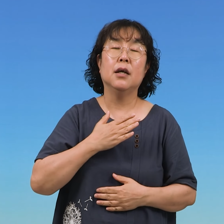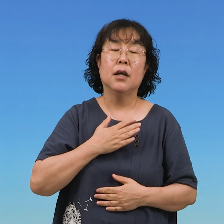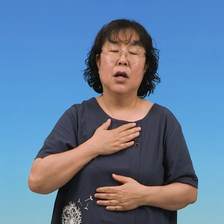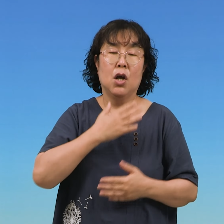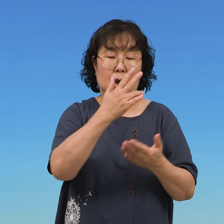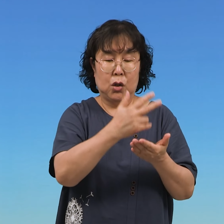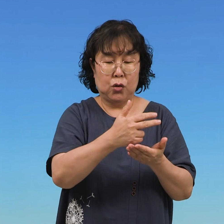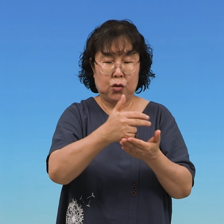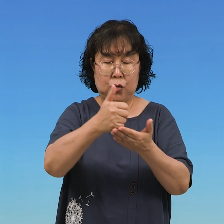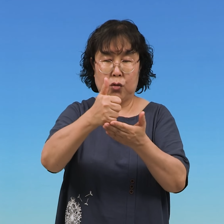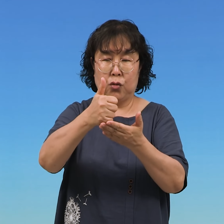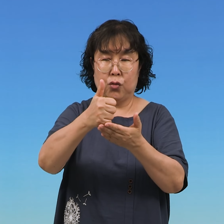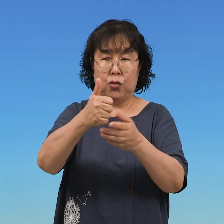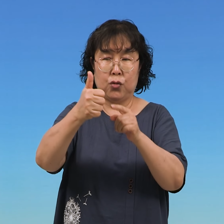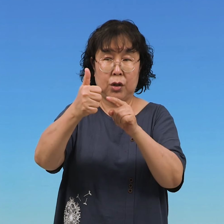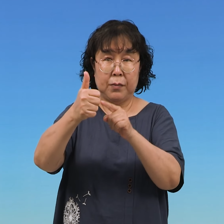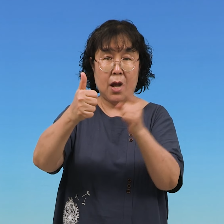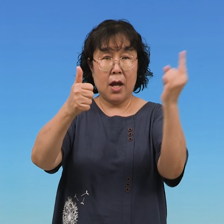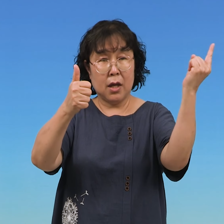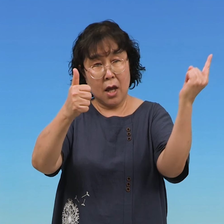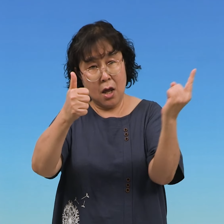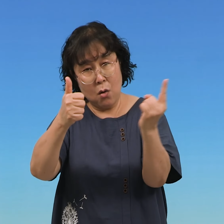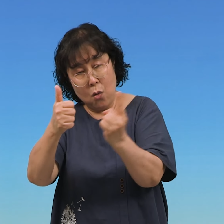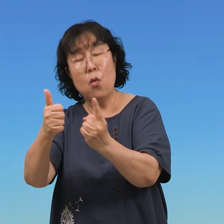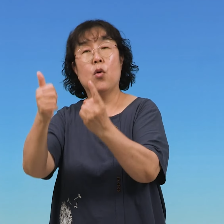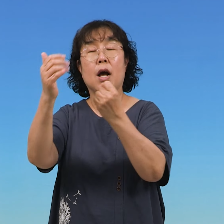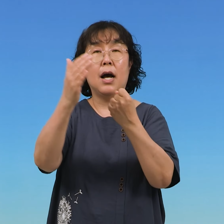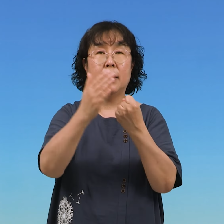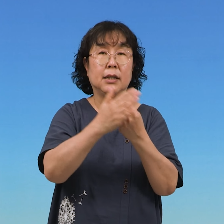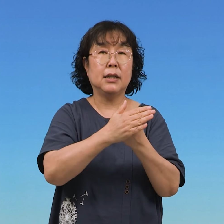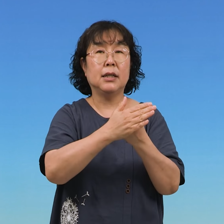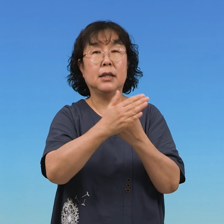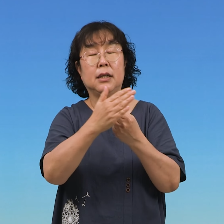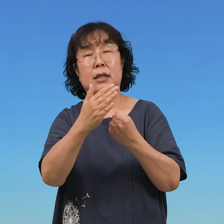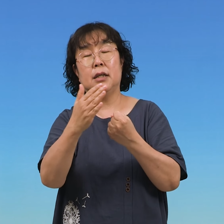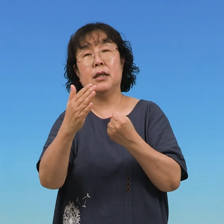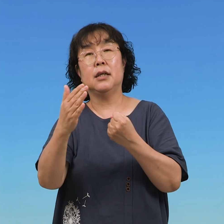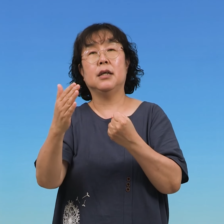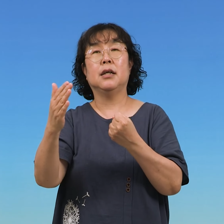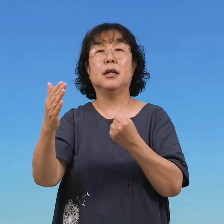주님 내게 오라시니 주님 내게